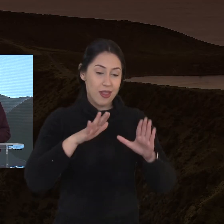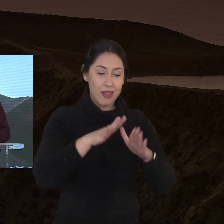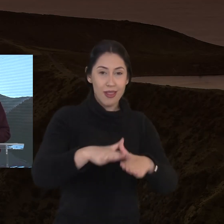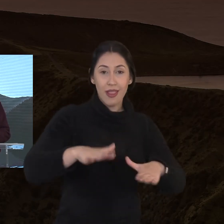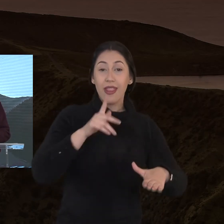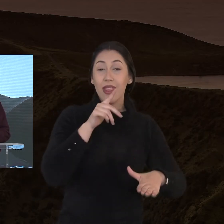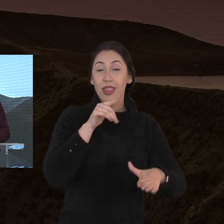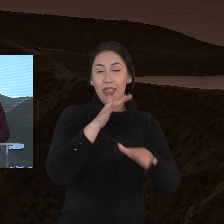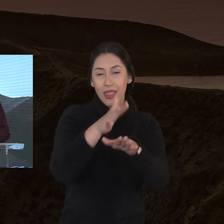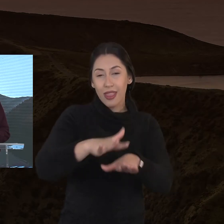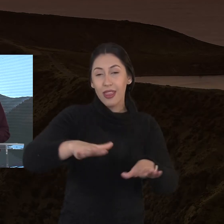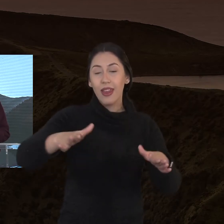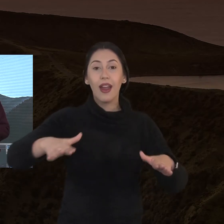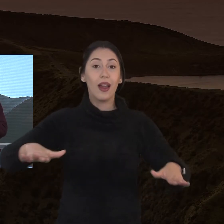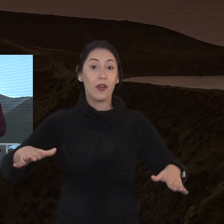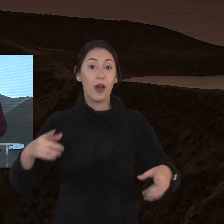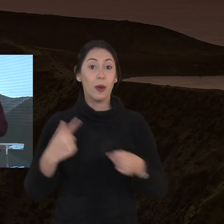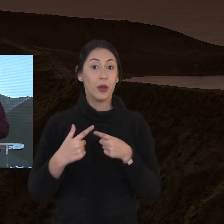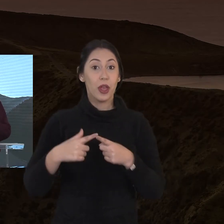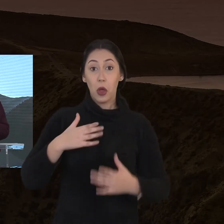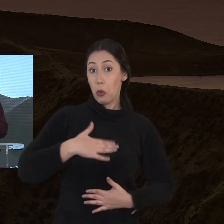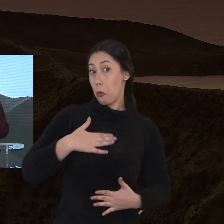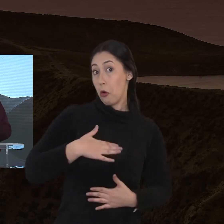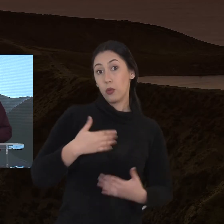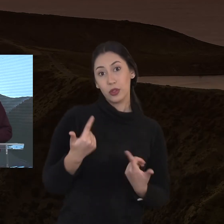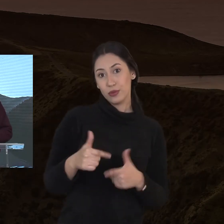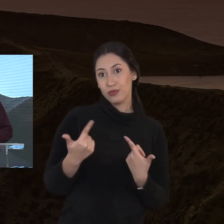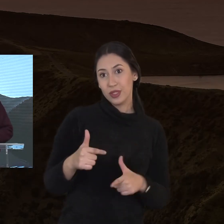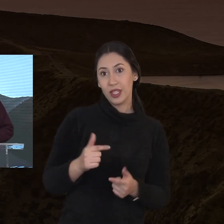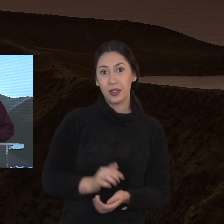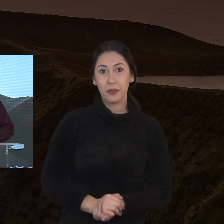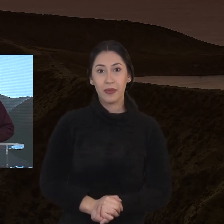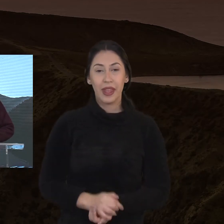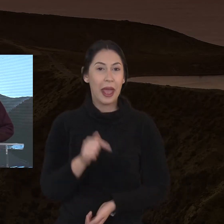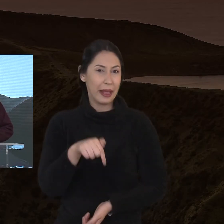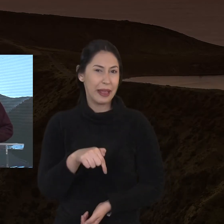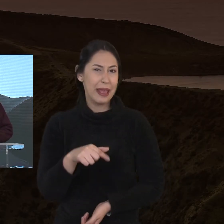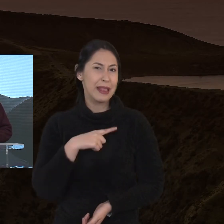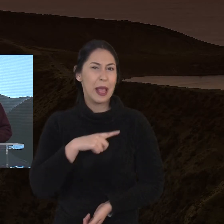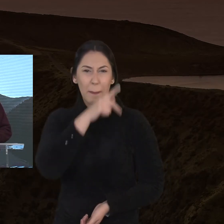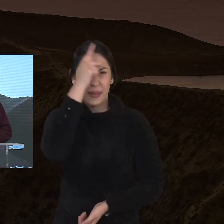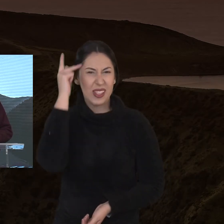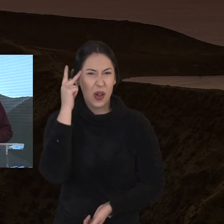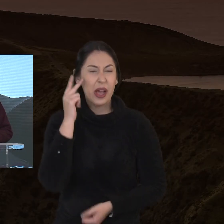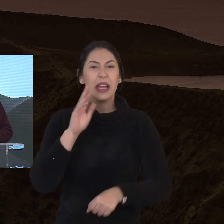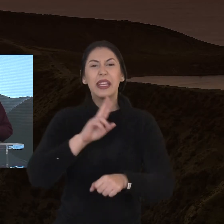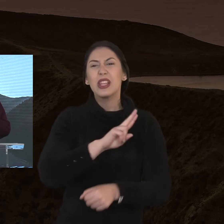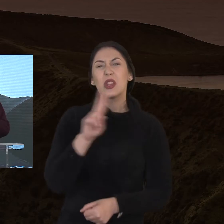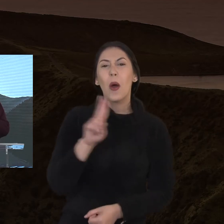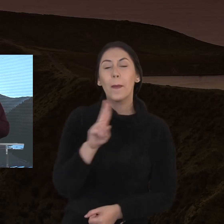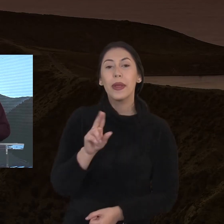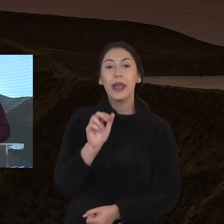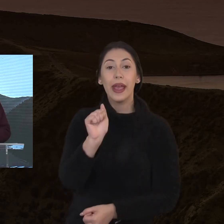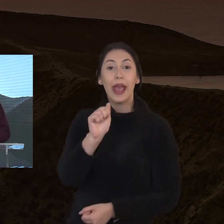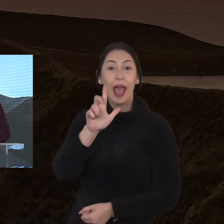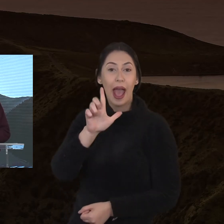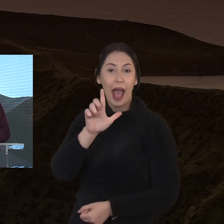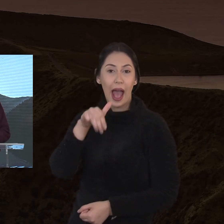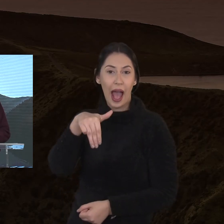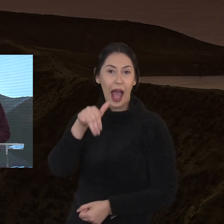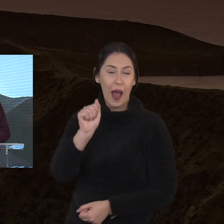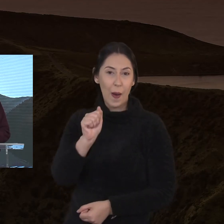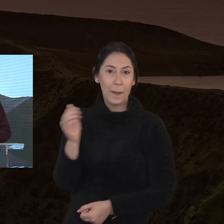corporificados é que hoje no brasil chama de alma penada é isso mesmo eles são almas